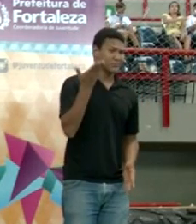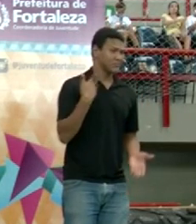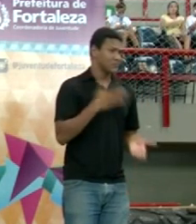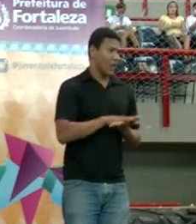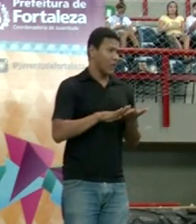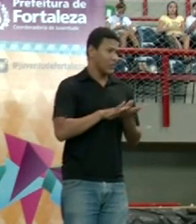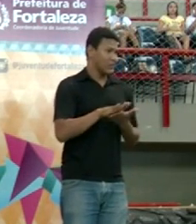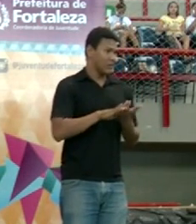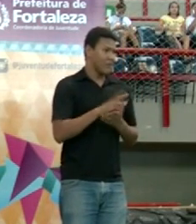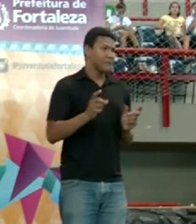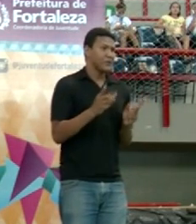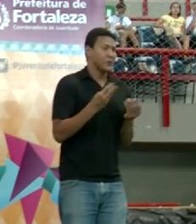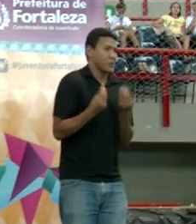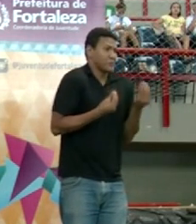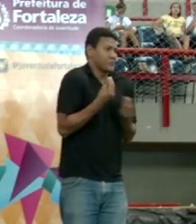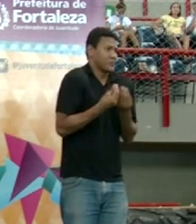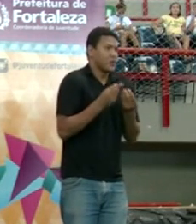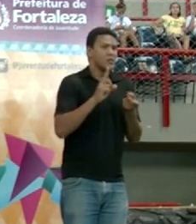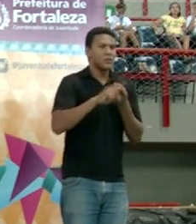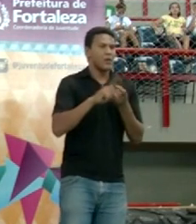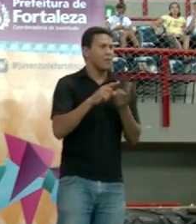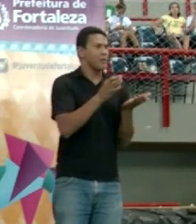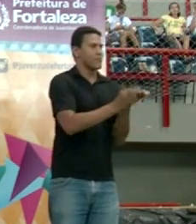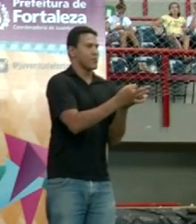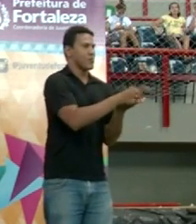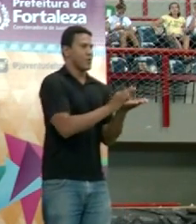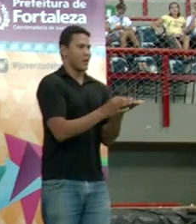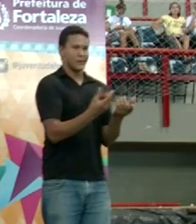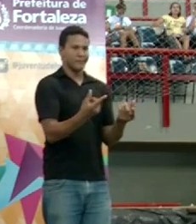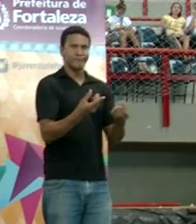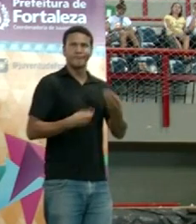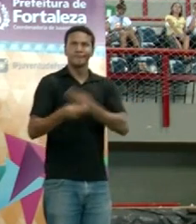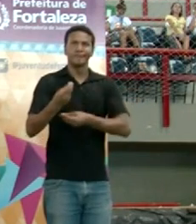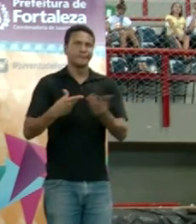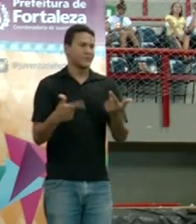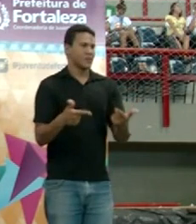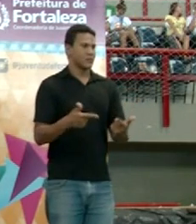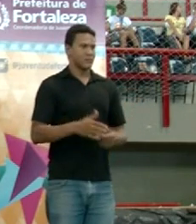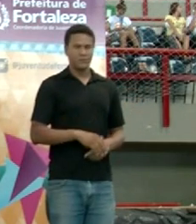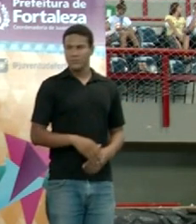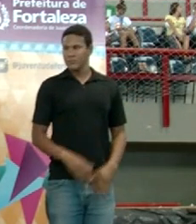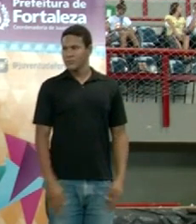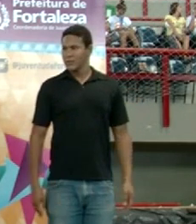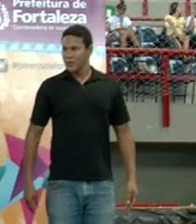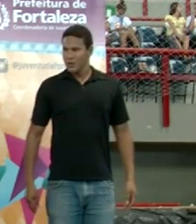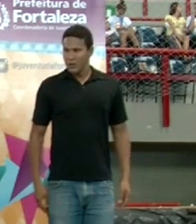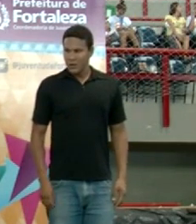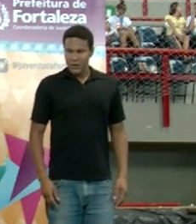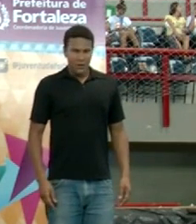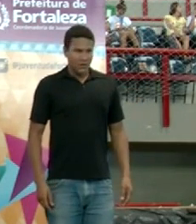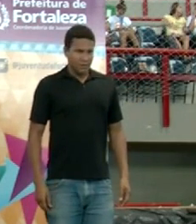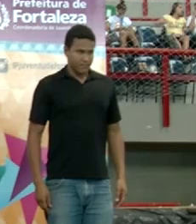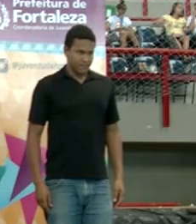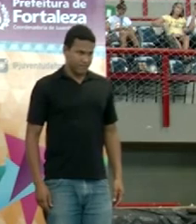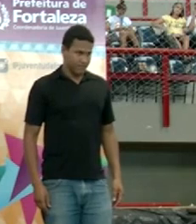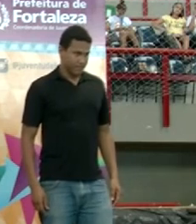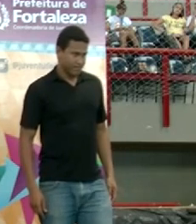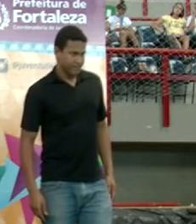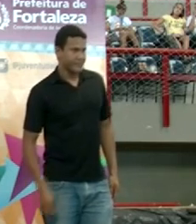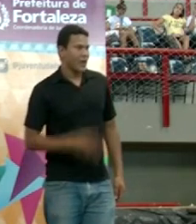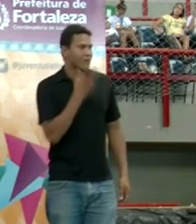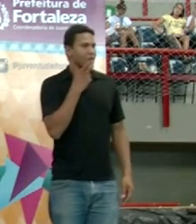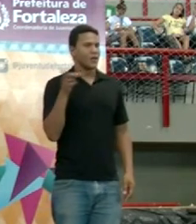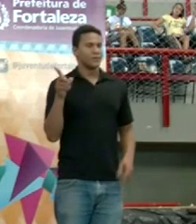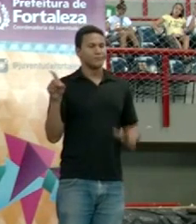E nem havia moeda de troca, tá bom? Só uma pergunta aqui, a relação de vassalo e suzerano não é algo recíproco?